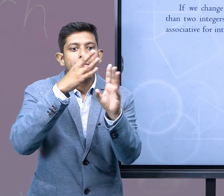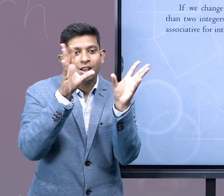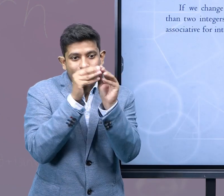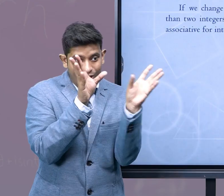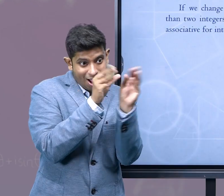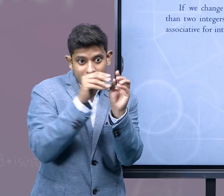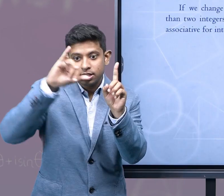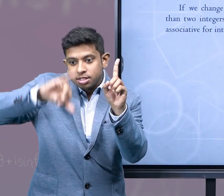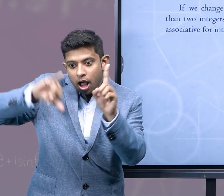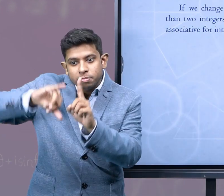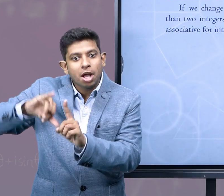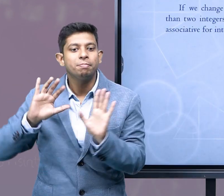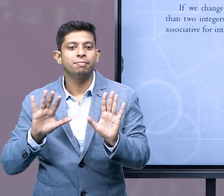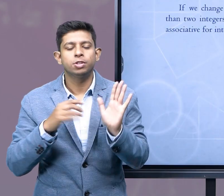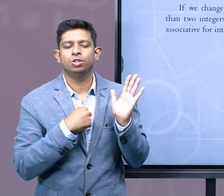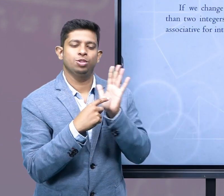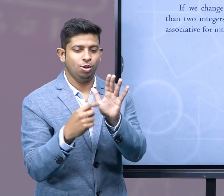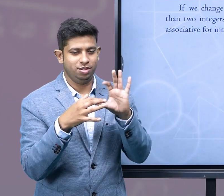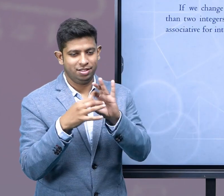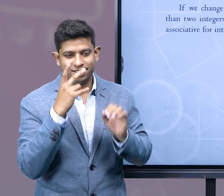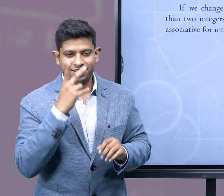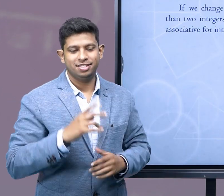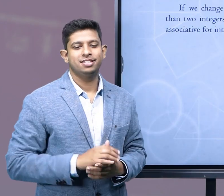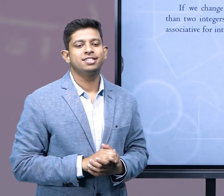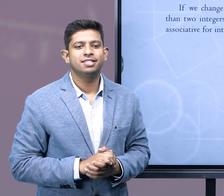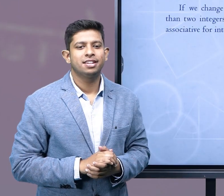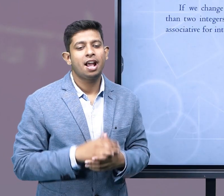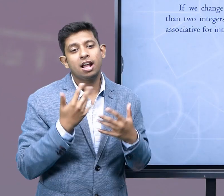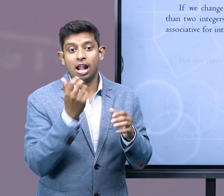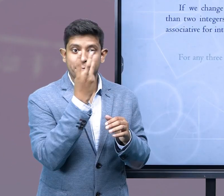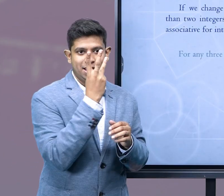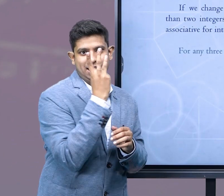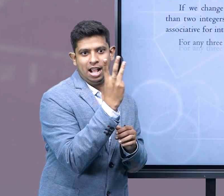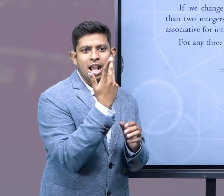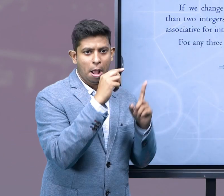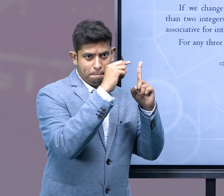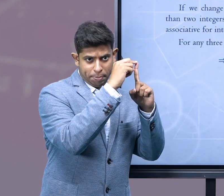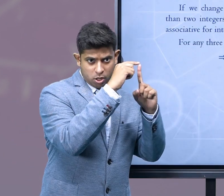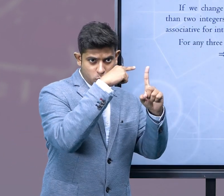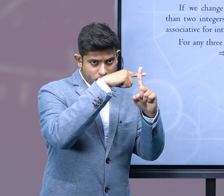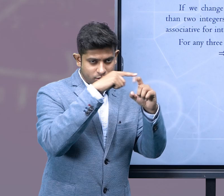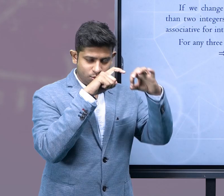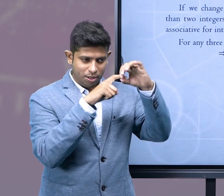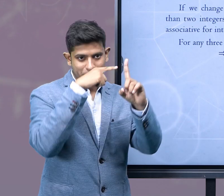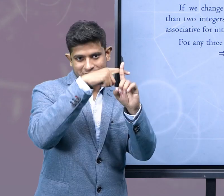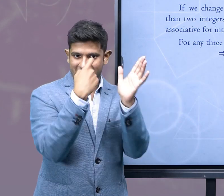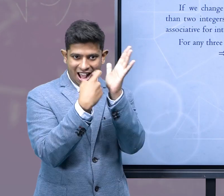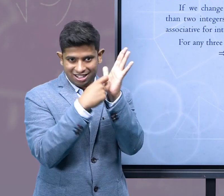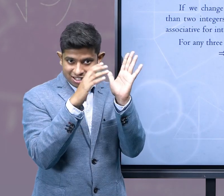कहेंगे कि पूर्णांकों के लिए योग में साहचर्य गुणधर्म है। किन्हीं तीन पूर्णांकों p,